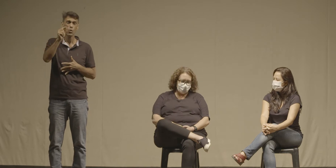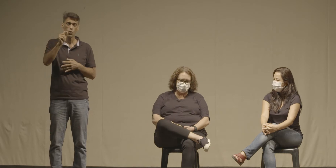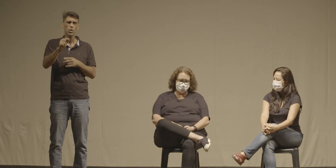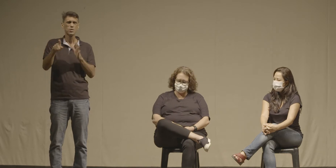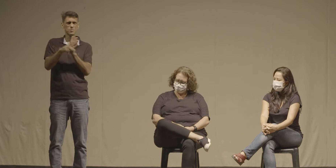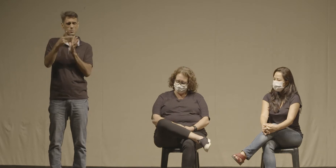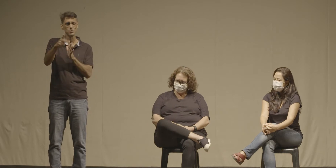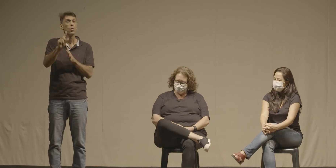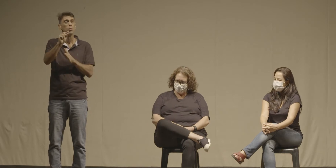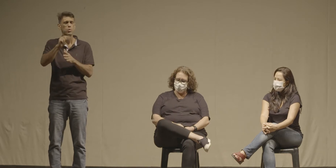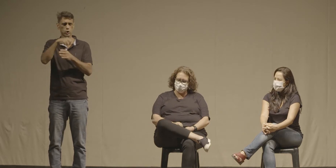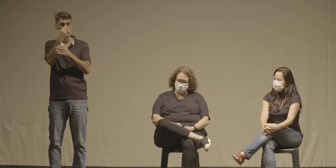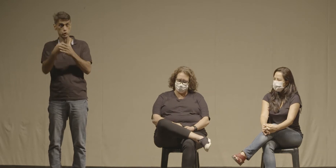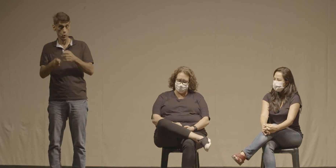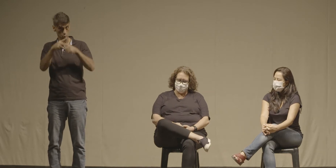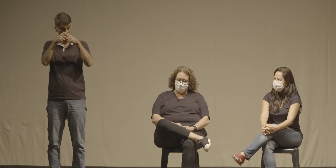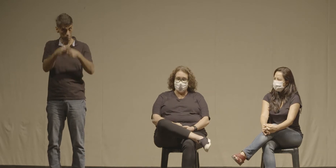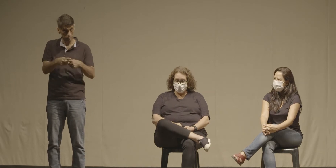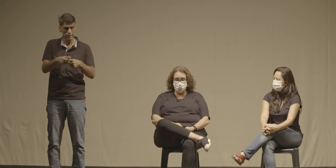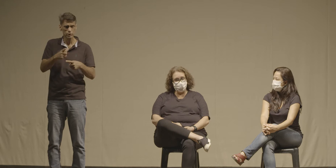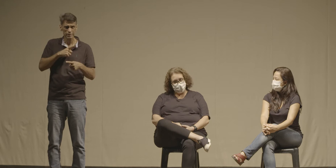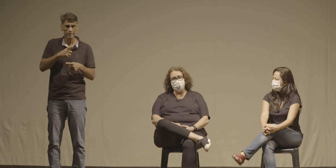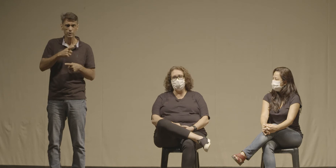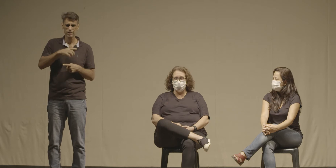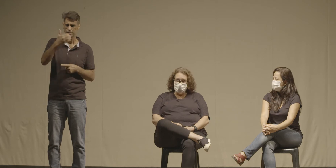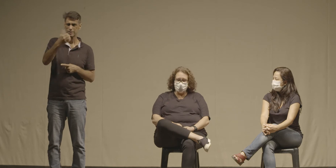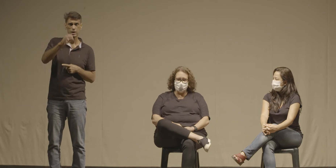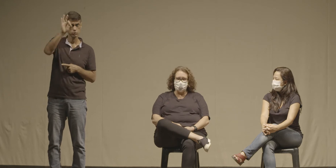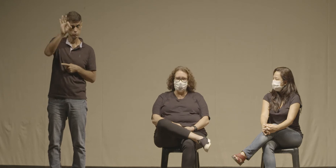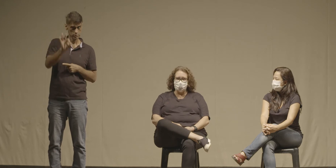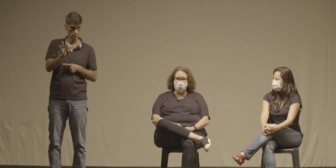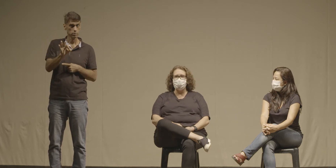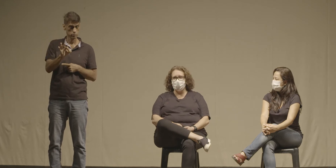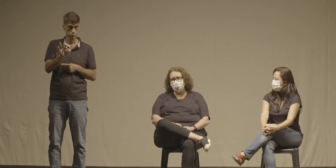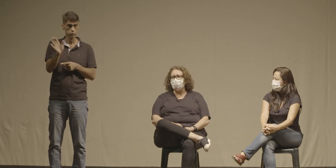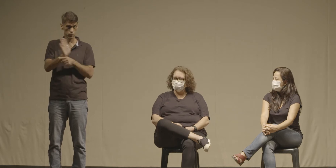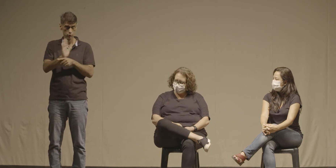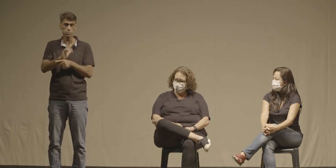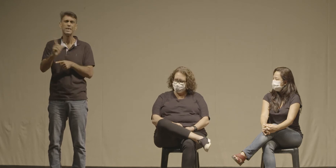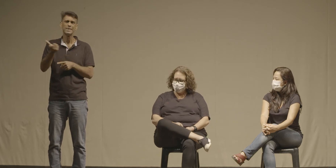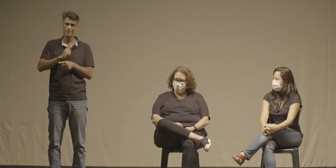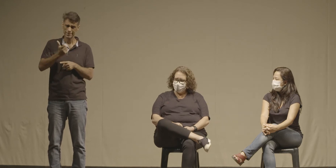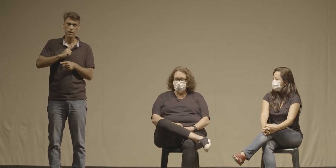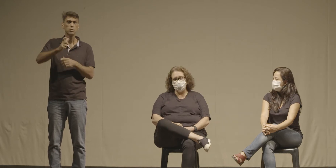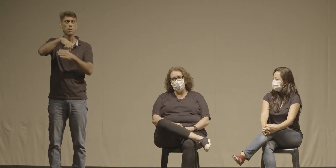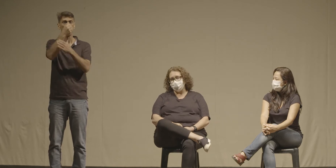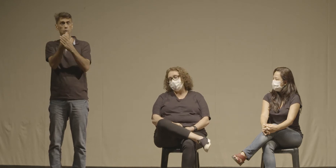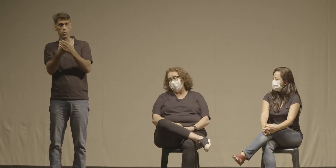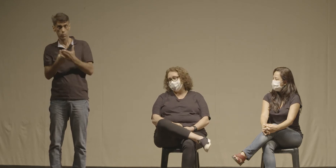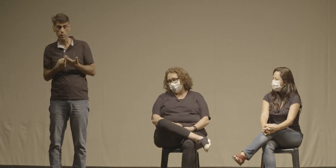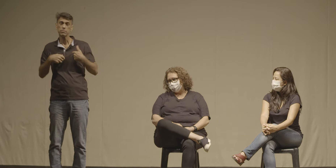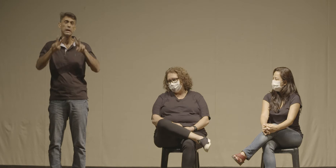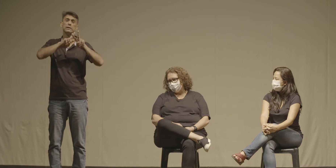de jogos. Ou seja, 10% do filme tem jogo de basquete e o filme é